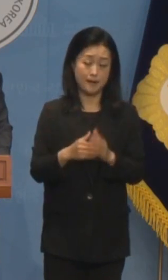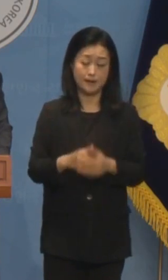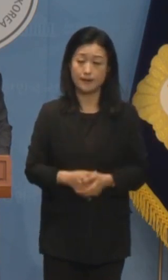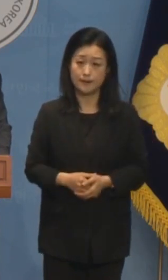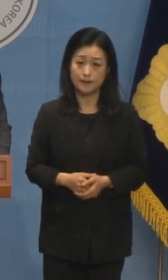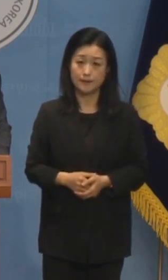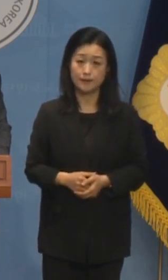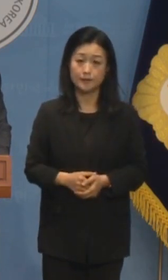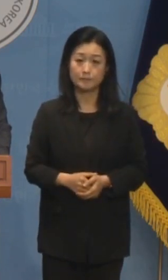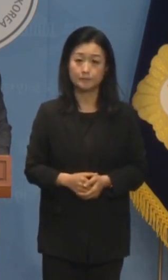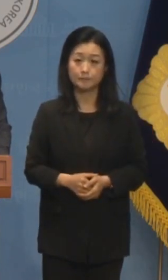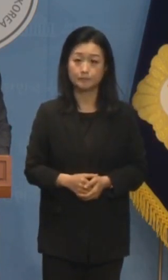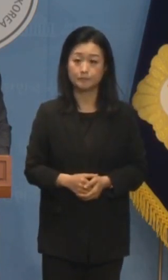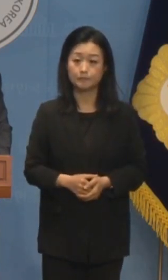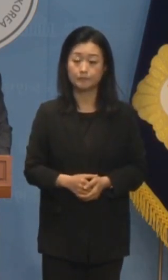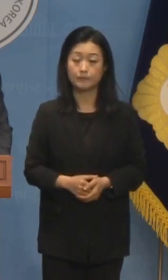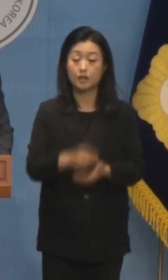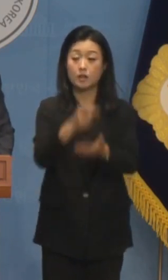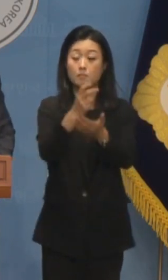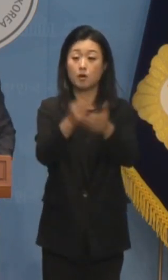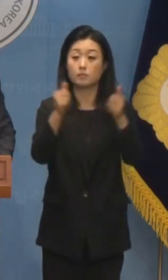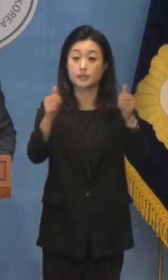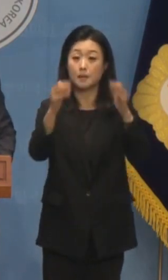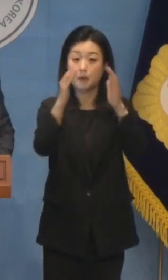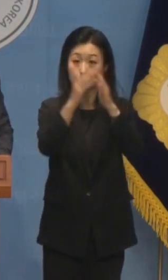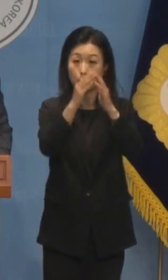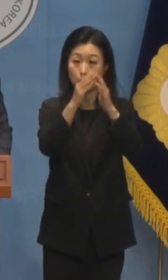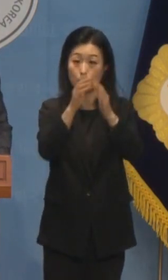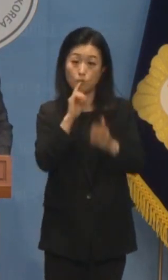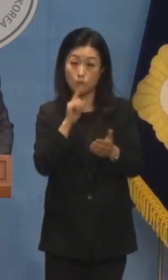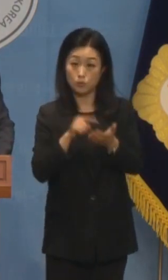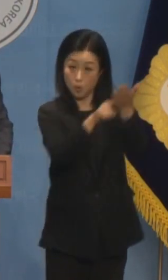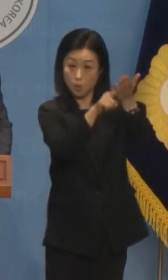권고했습니다. 헌법 소원 결과